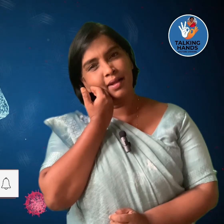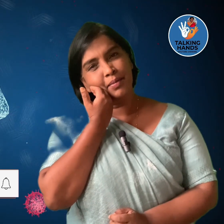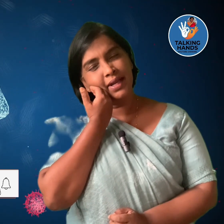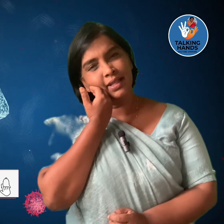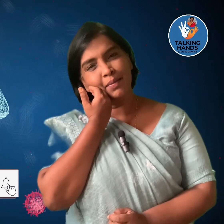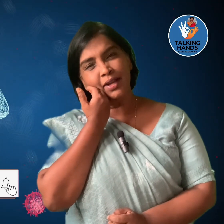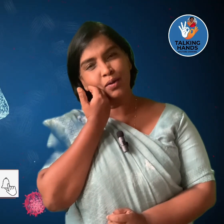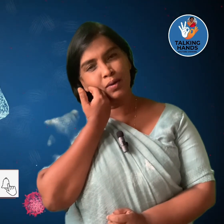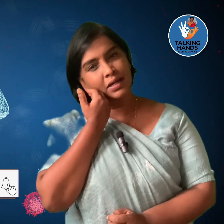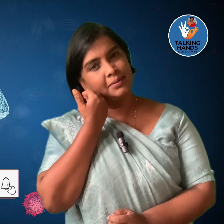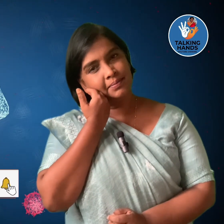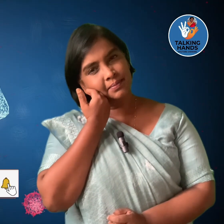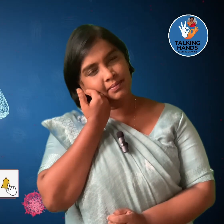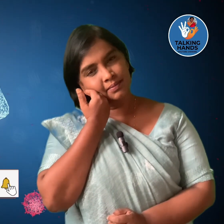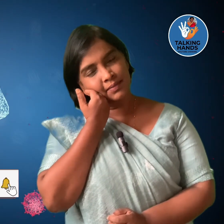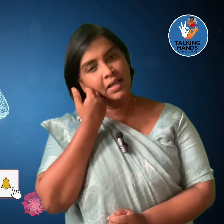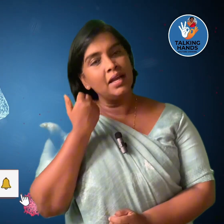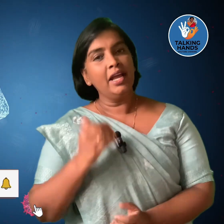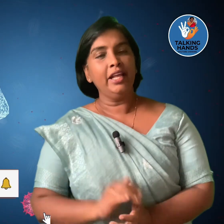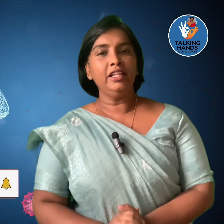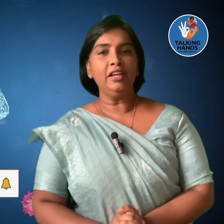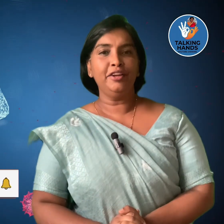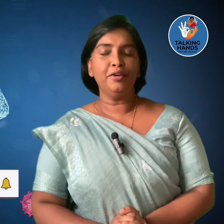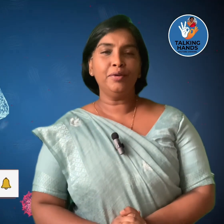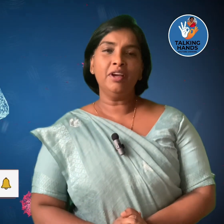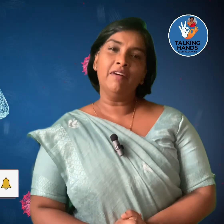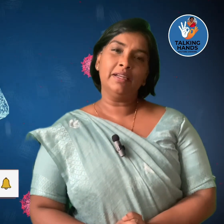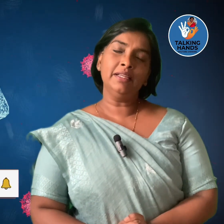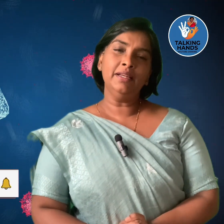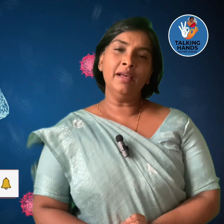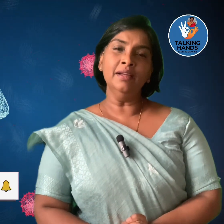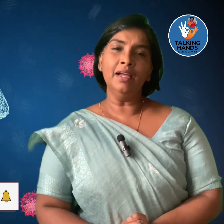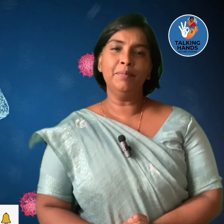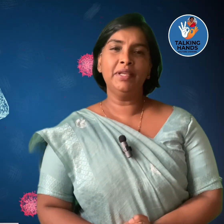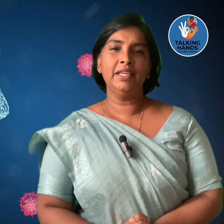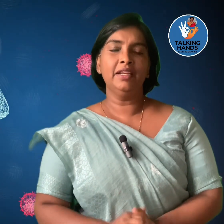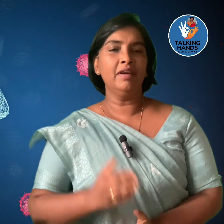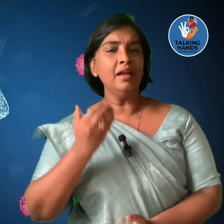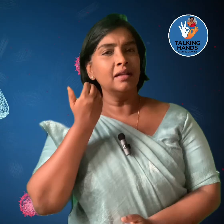මේක තමයි රෝග. එතන ලෙඩ රෝග වර්ග නම් අපි කියනවා